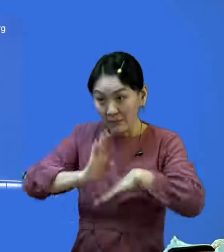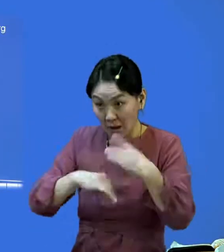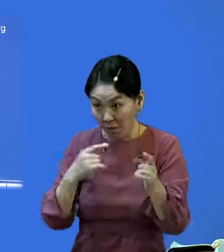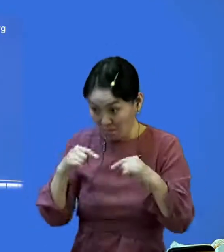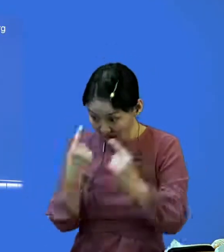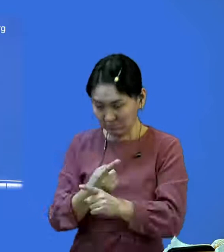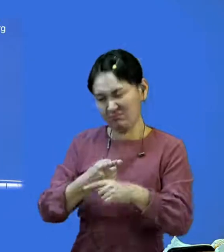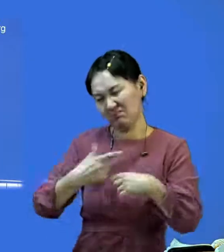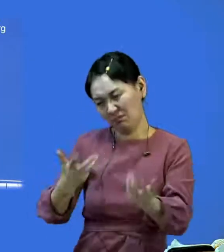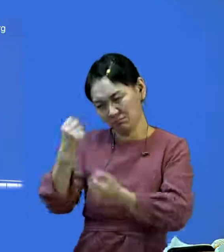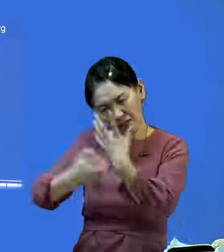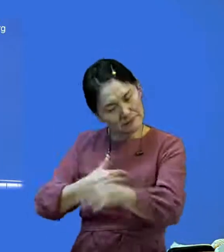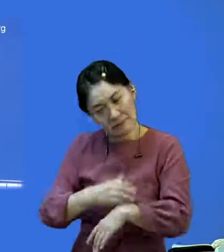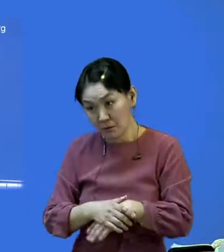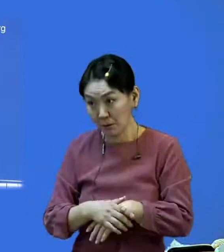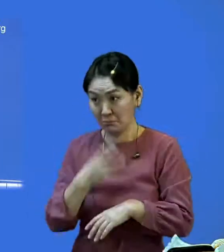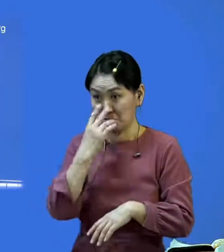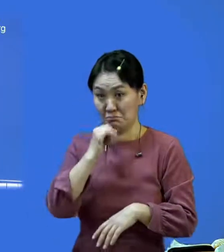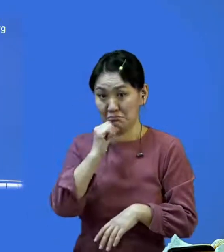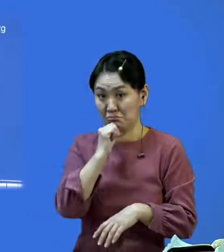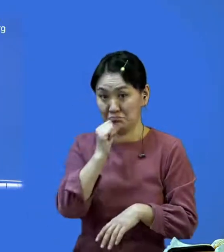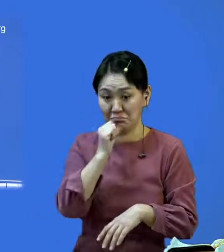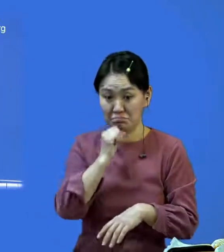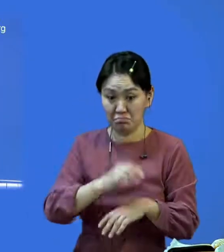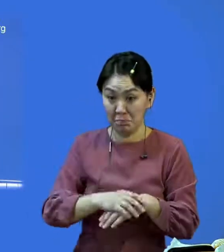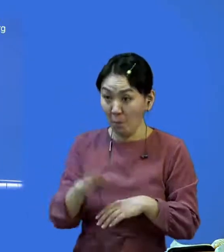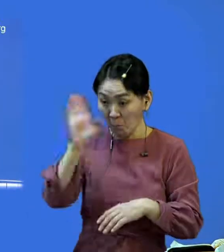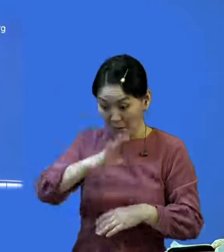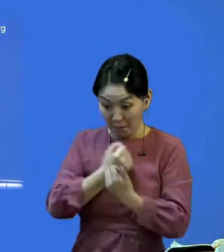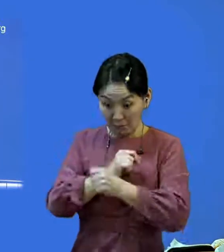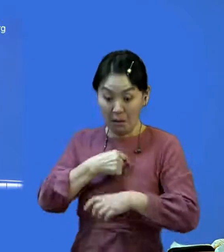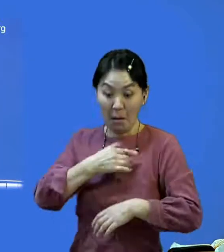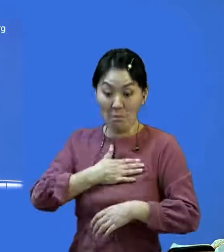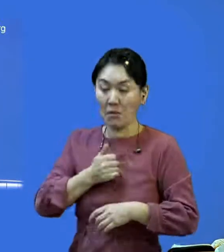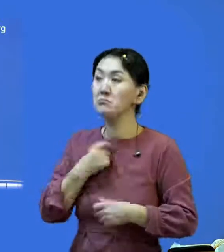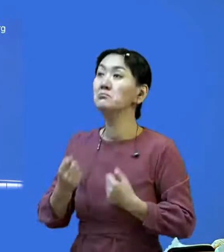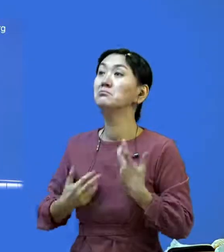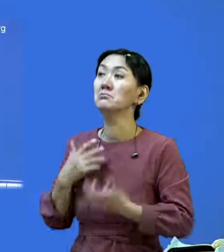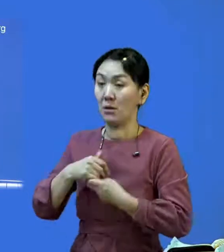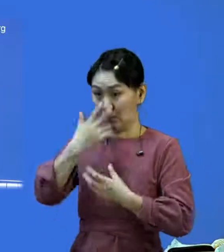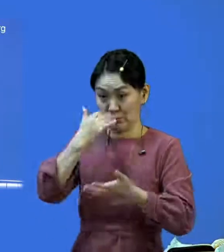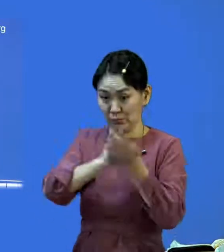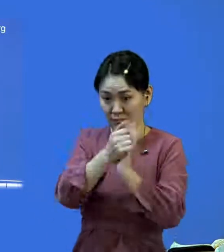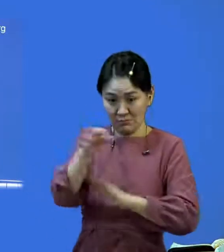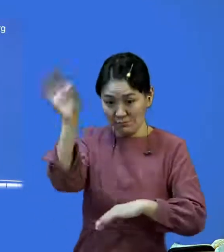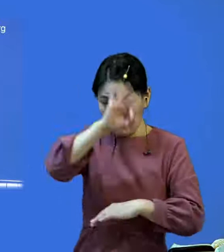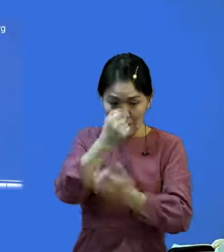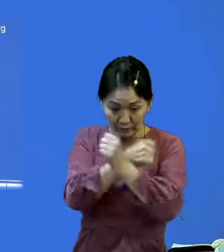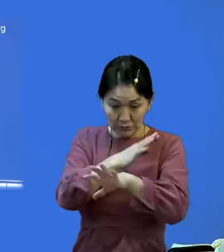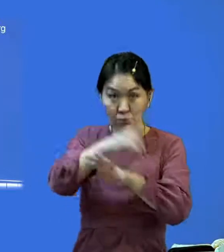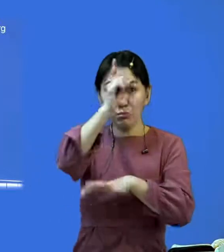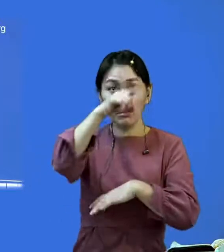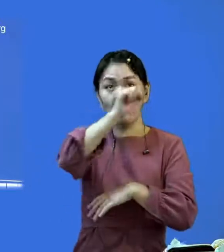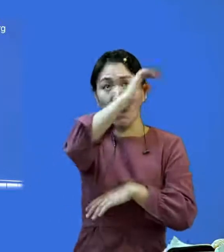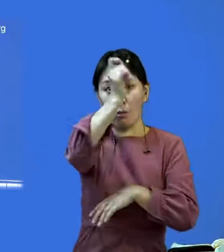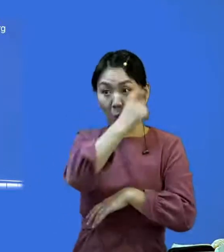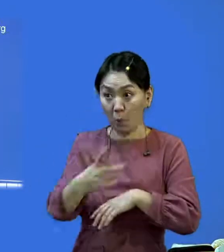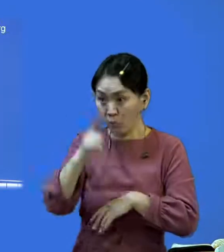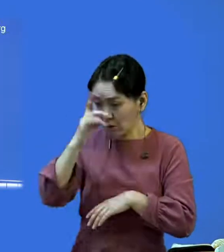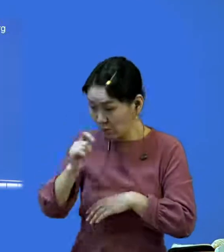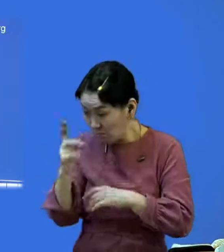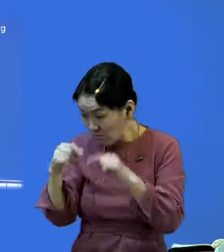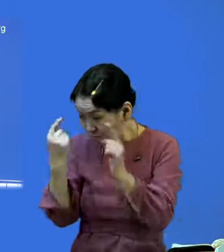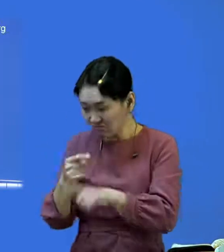вэ? Мөнх амьтай байсан хүн там руу яваад ах уу? Аврагдсан хүн бурхны хүүхэд итэл бурхны хүүхэд там руу явдаг юм уу?